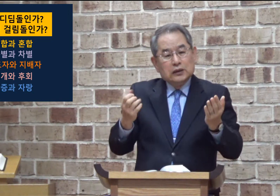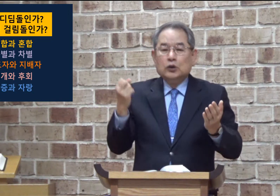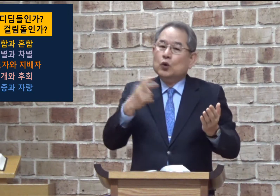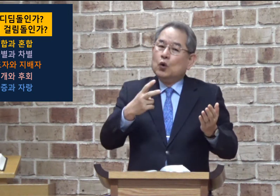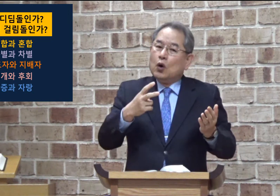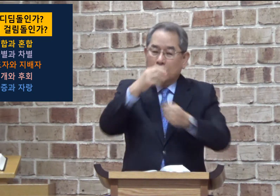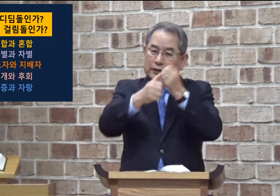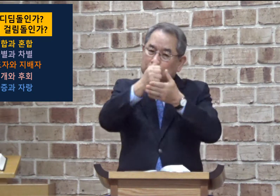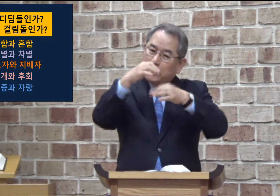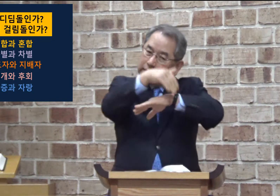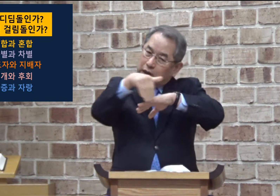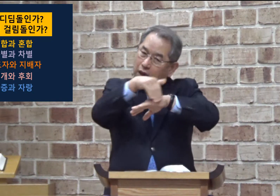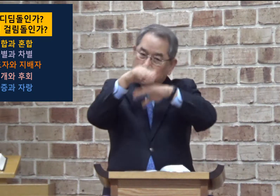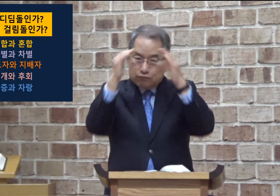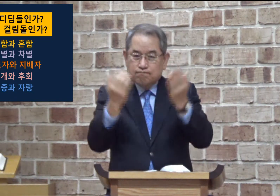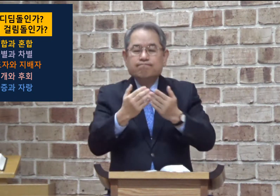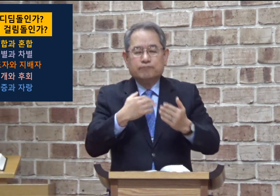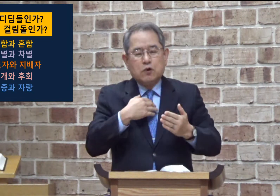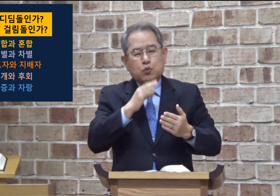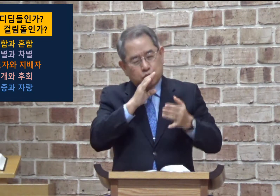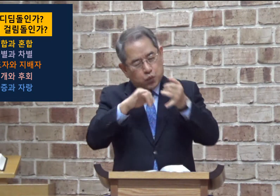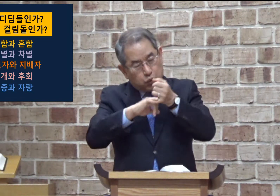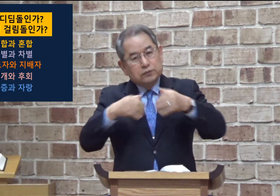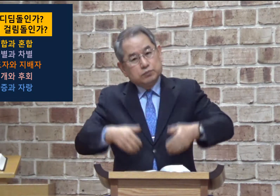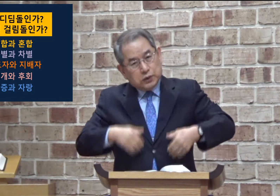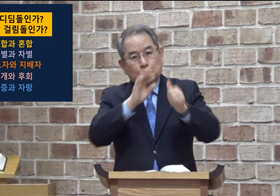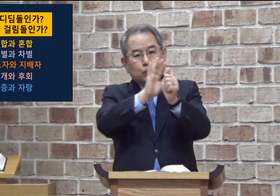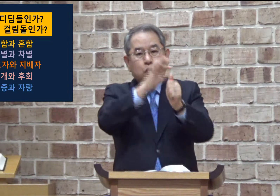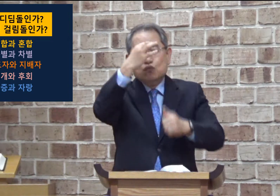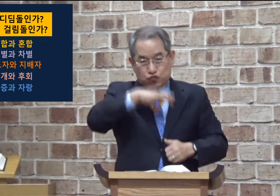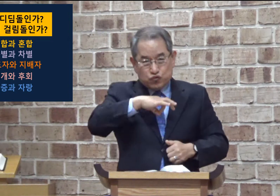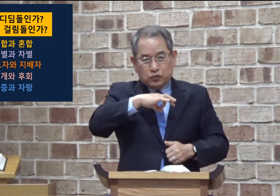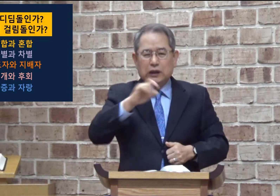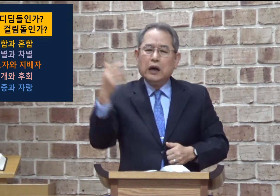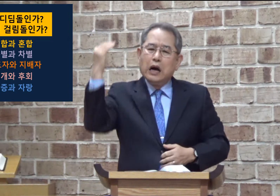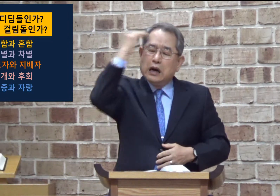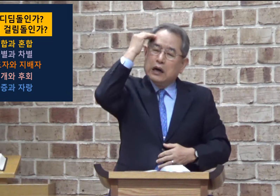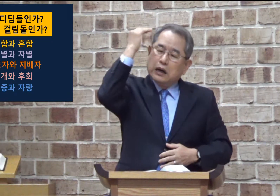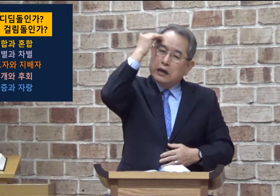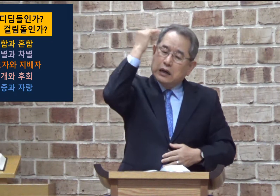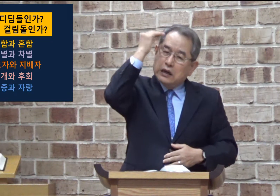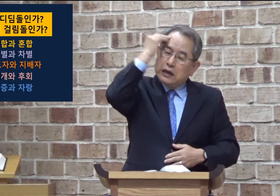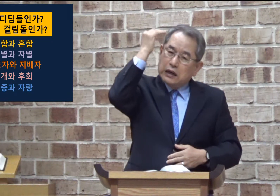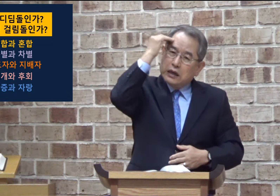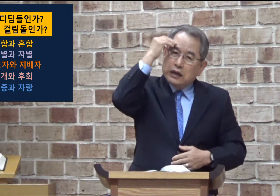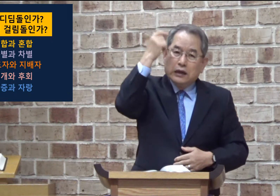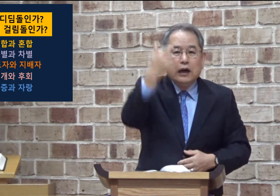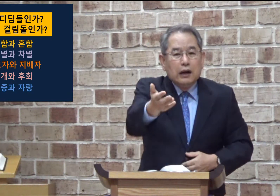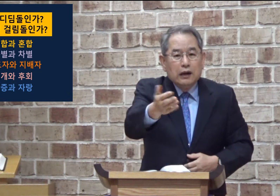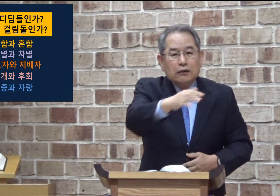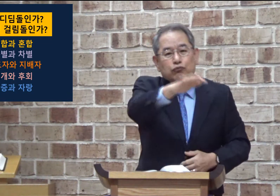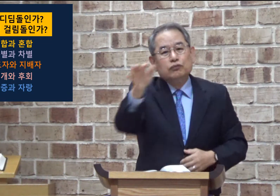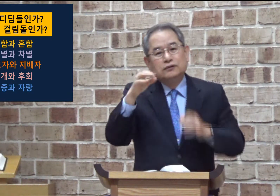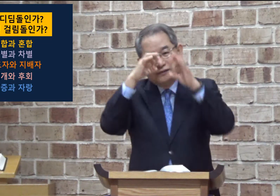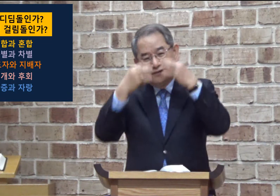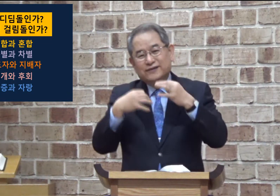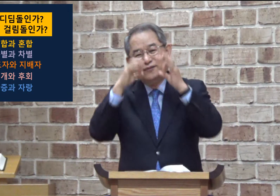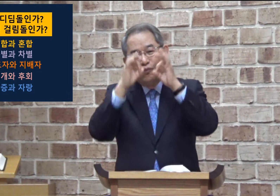사람인가 살펴볼 필요가 있습니다. 몇 가지 살펴보면 비교해 보겠습니다. 비슷한